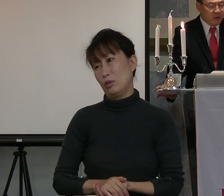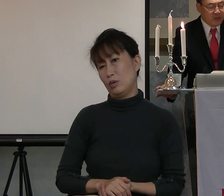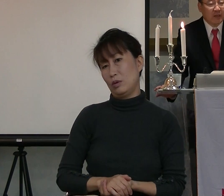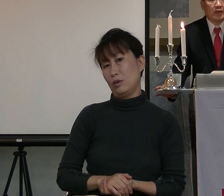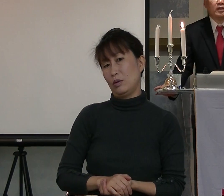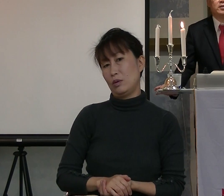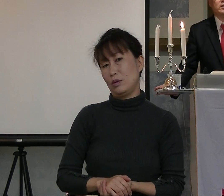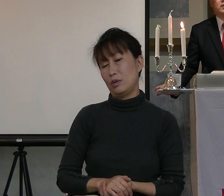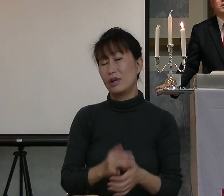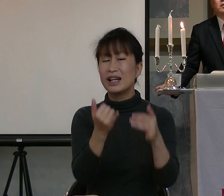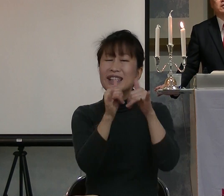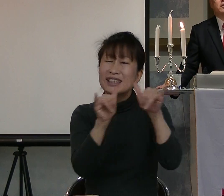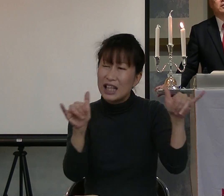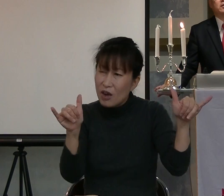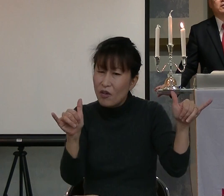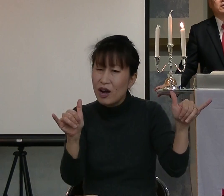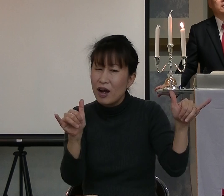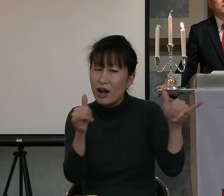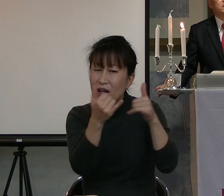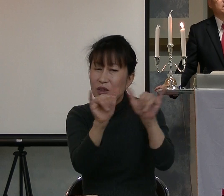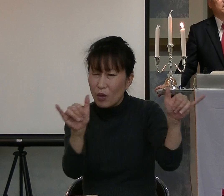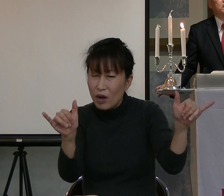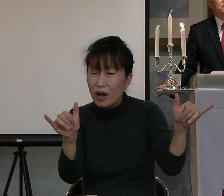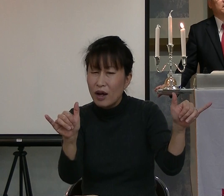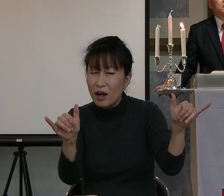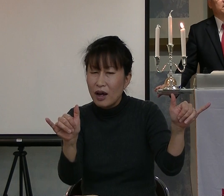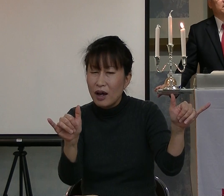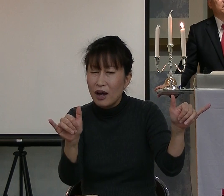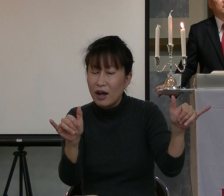人間は必ず